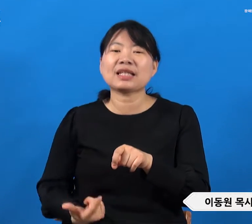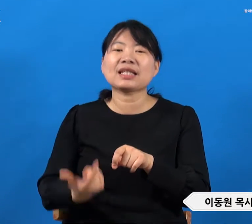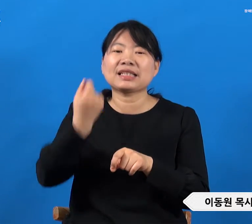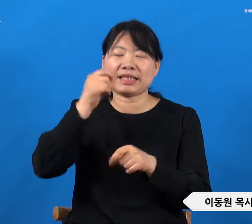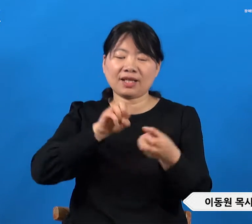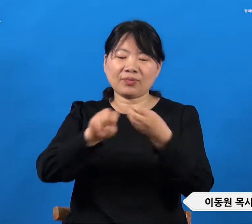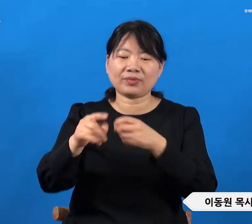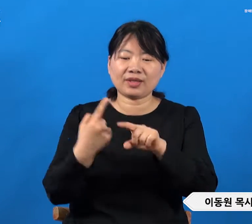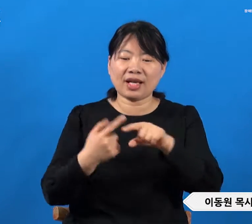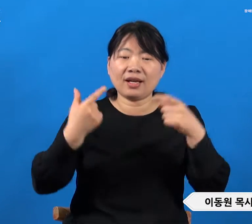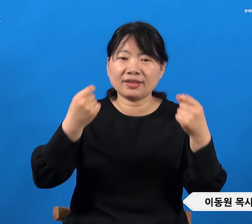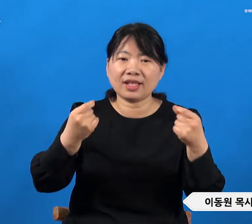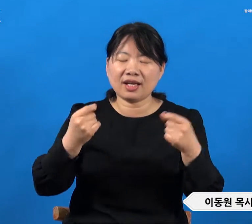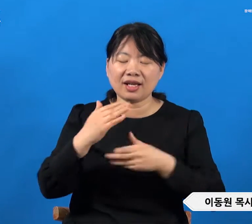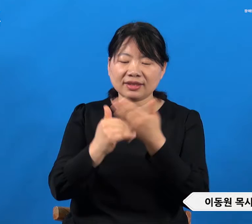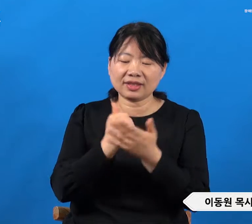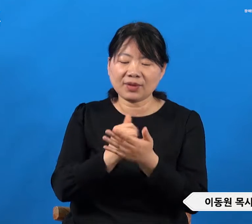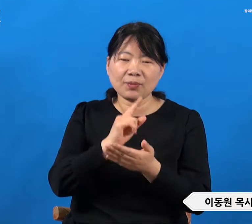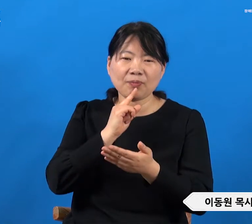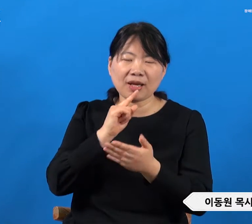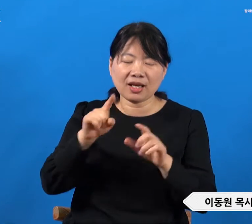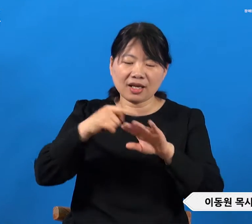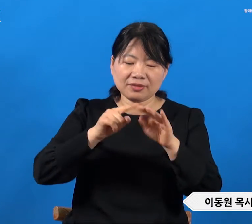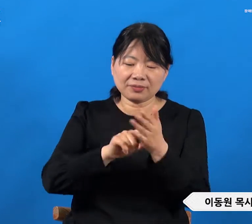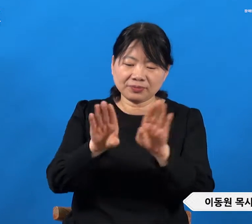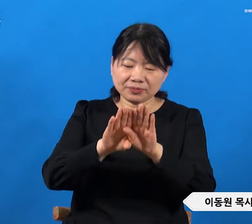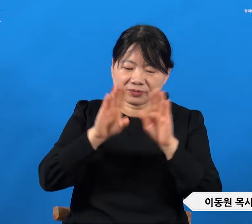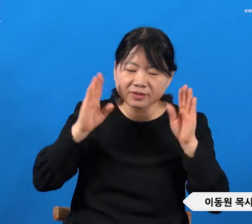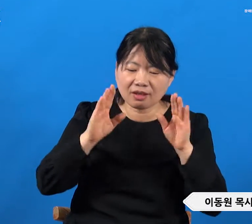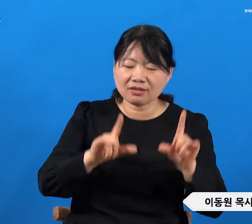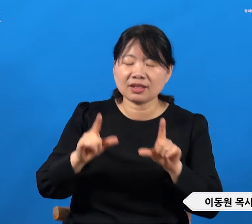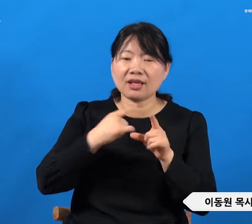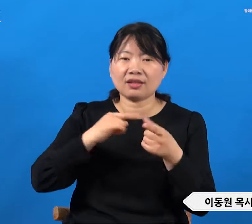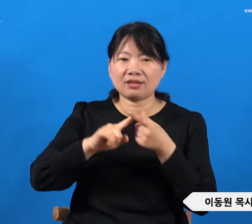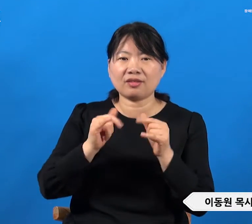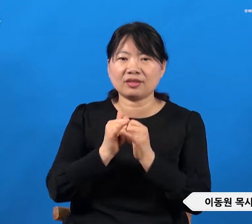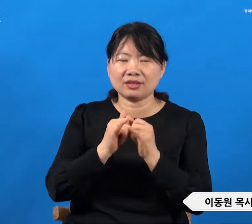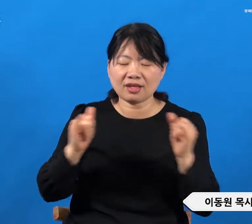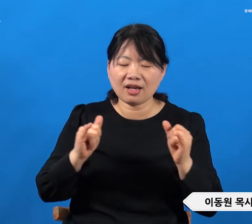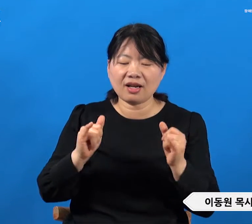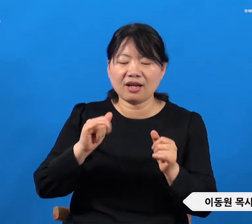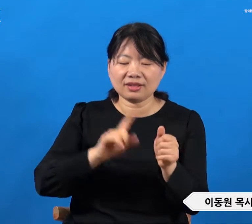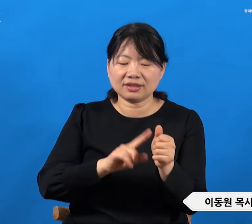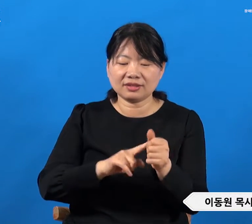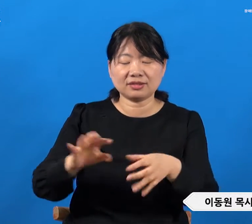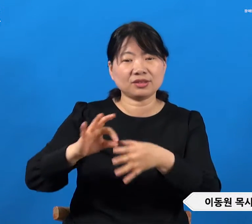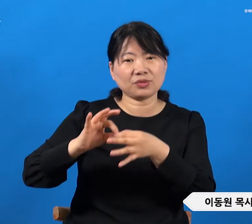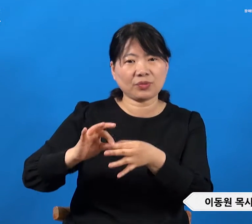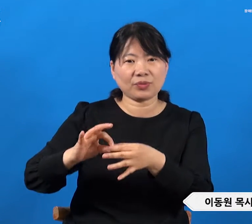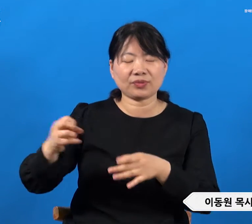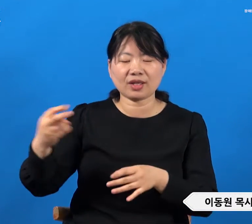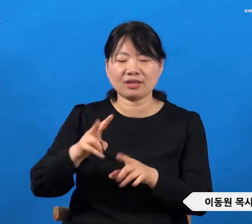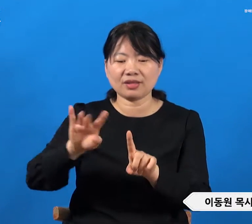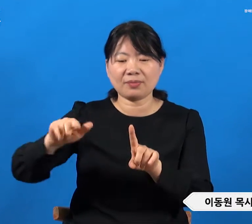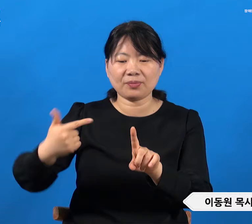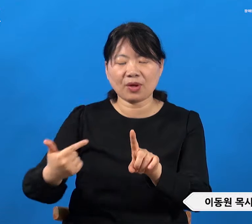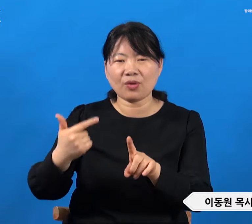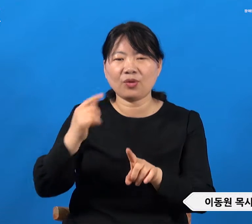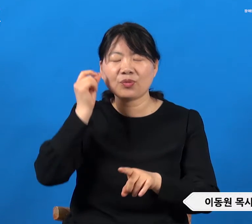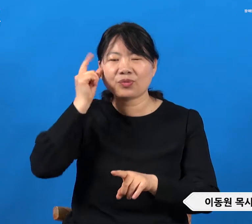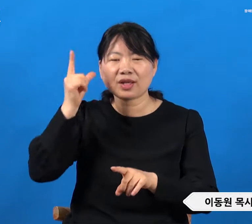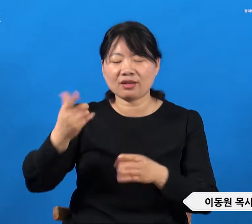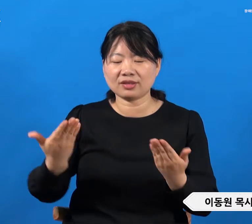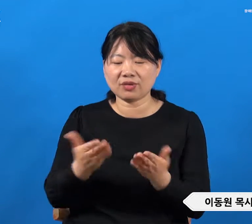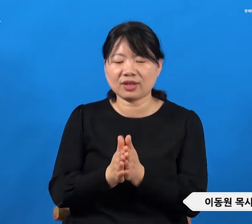것입니다. 여기 하나님의 말씀에 마음을 열고 살아갔던 사람들, 바로 그들에 의해서 다시금